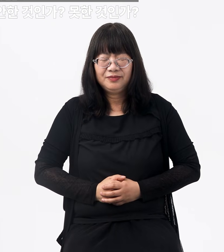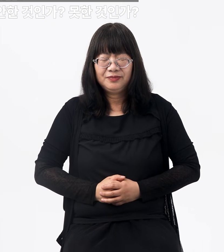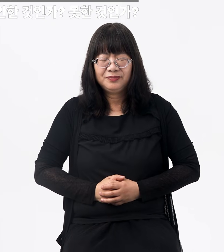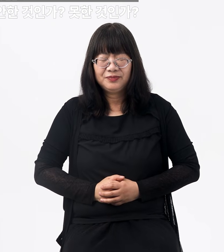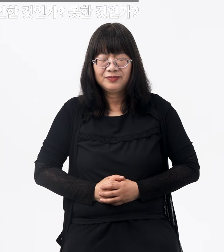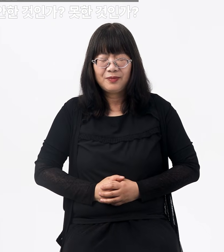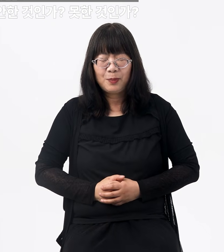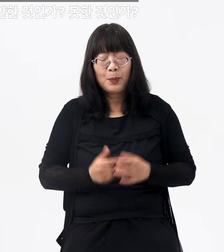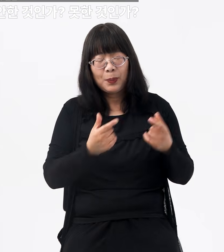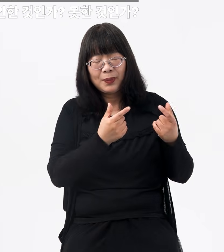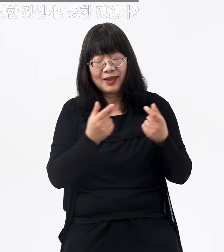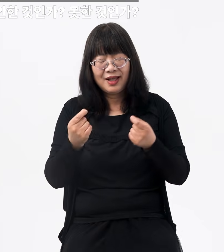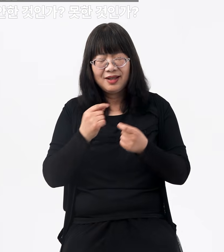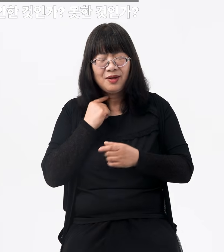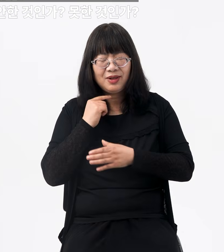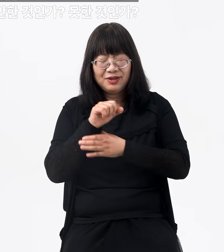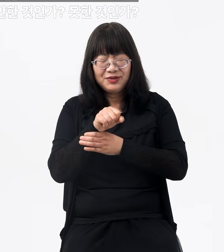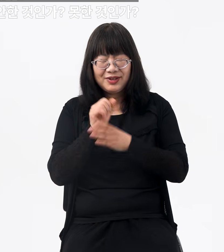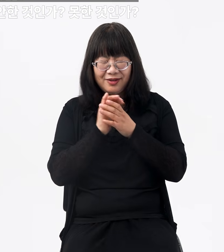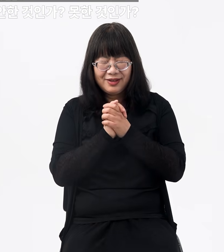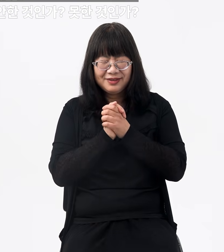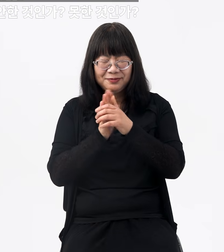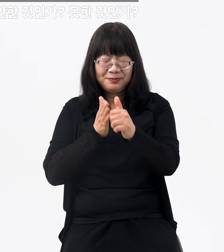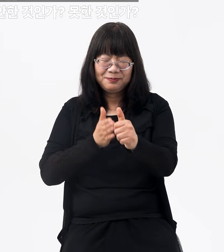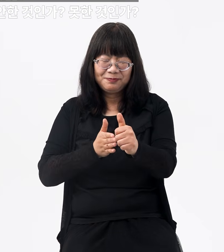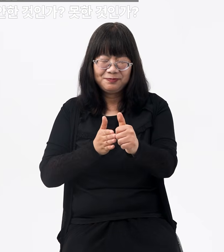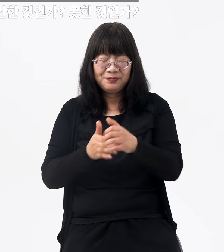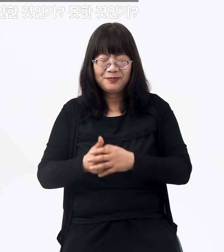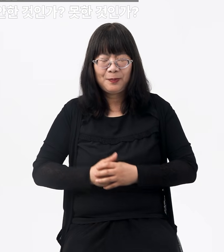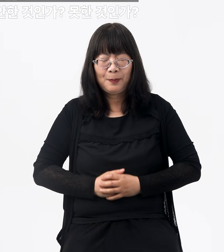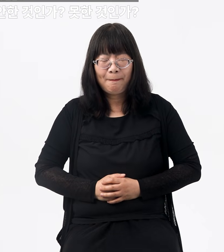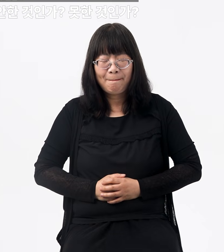우리 이 시간 다 같이 한번 머리 숙여 기도합시다.